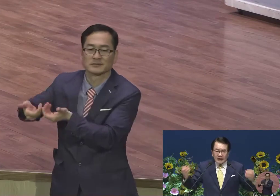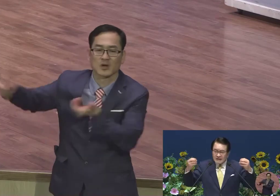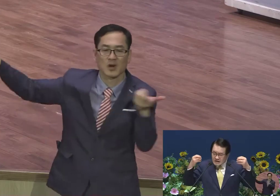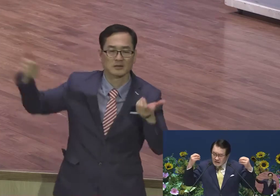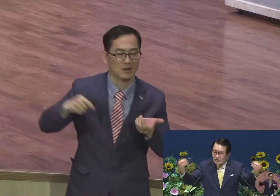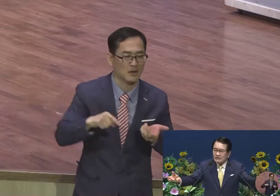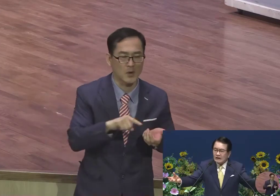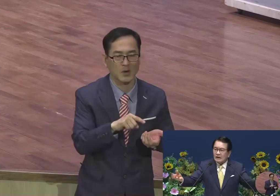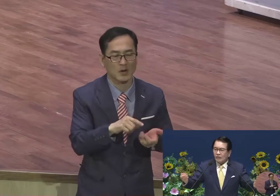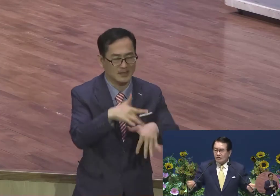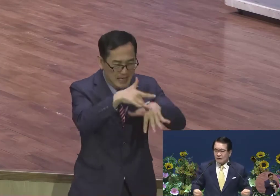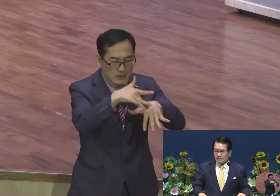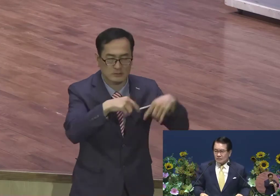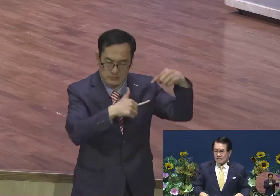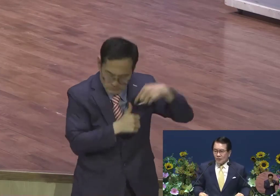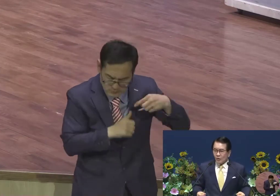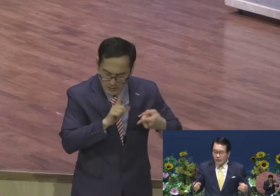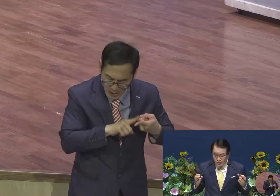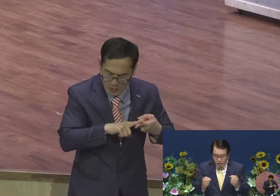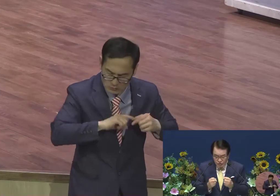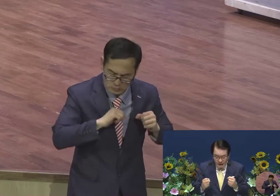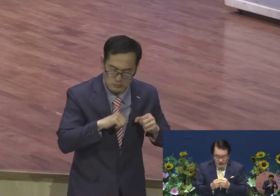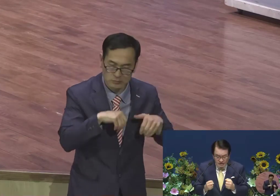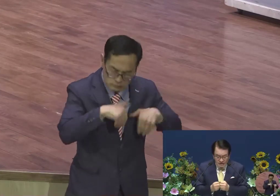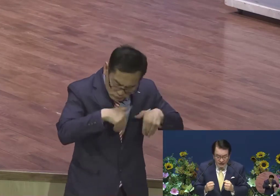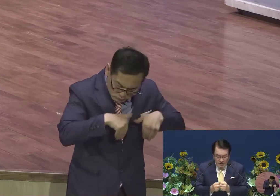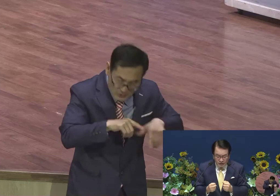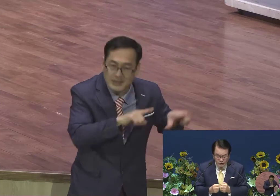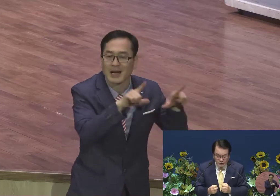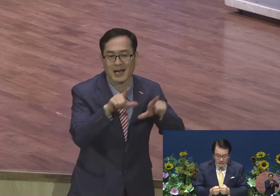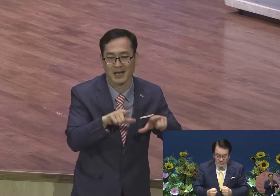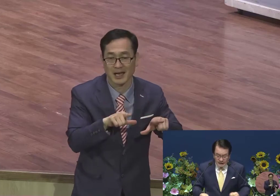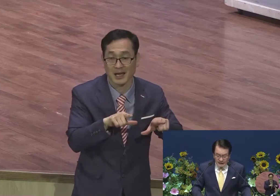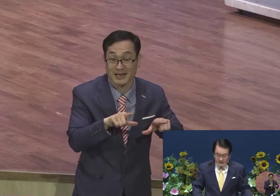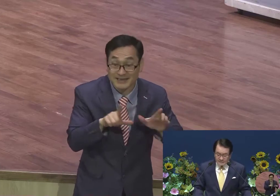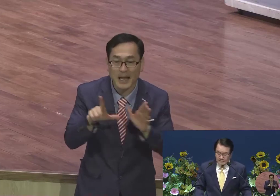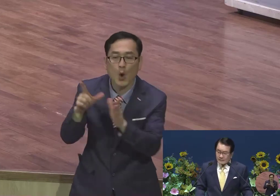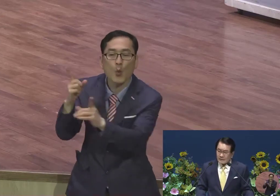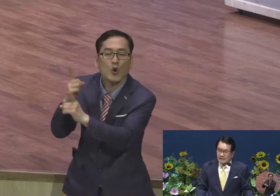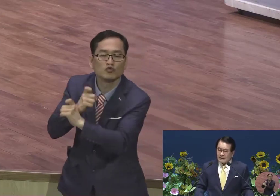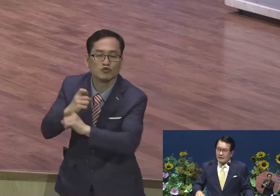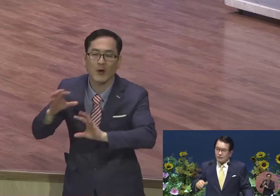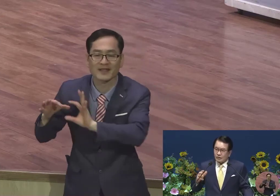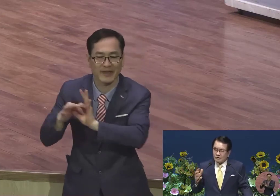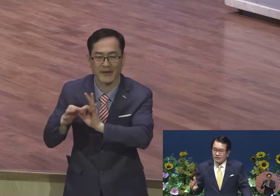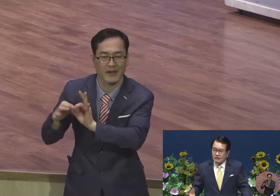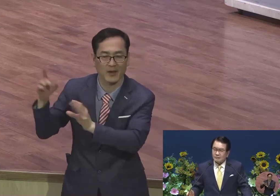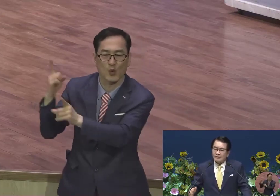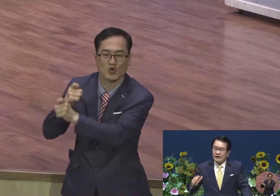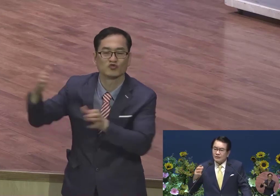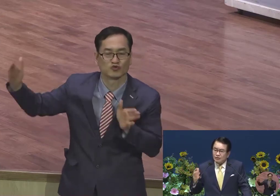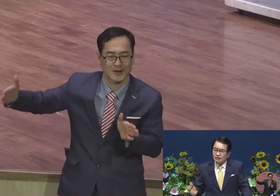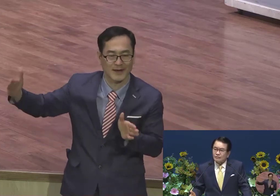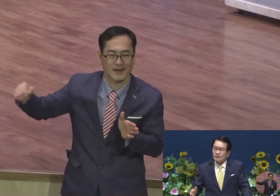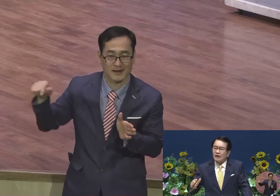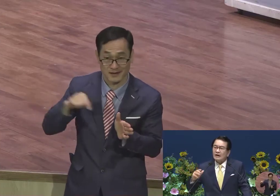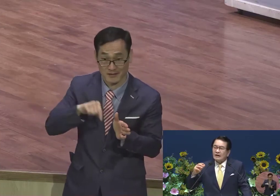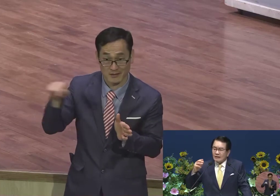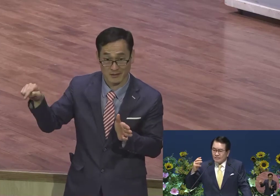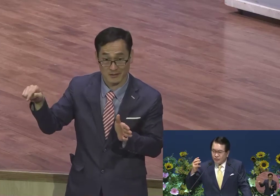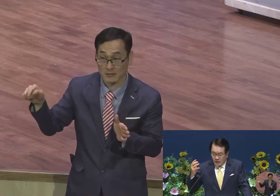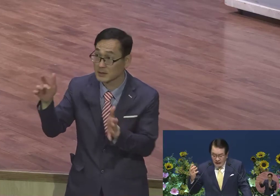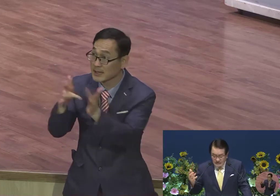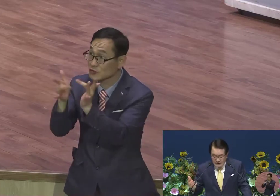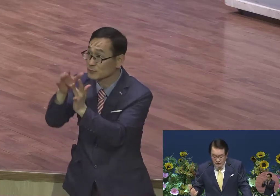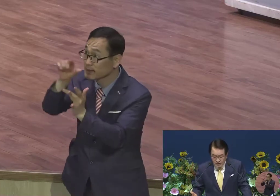한 거예요 막 이 시간들로 살다가 온 거예요 원수되었을 때 원수되었을 때 예수 그의 십자가의 죽으심과